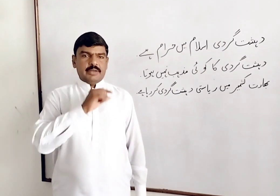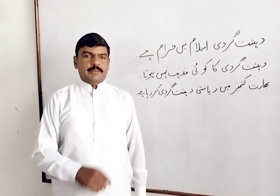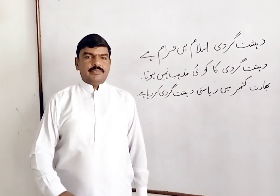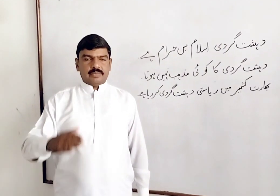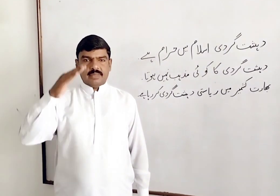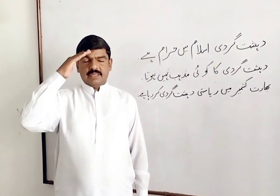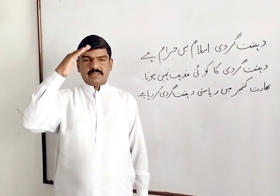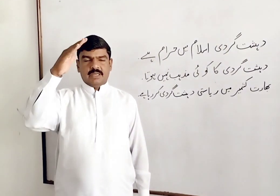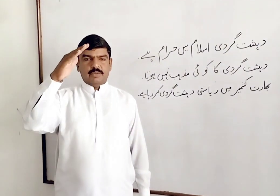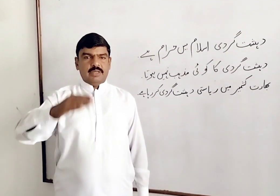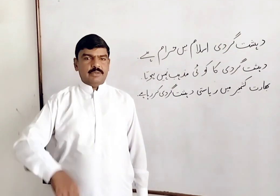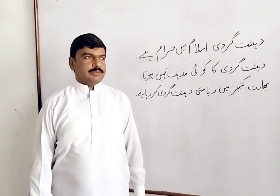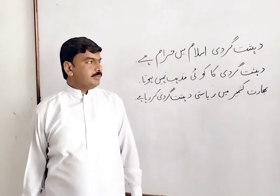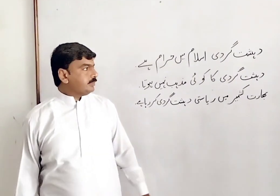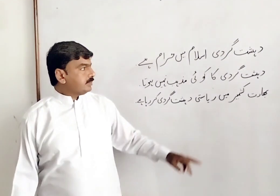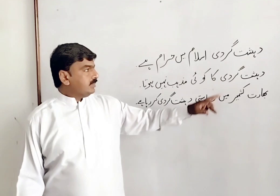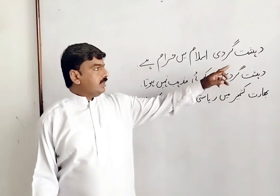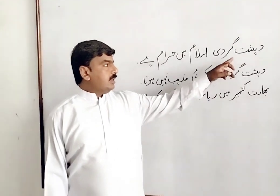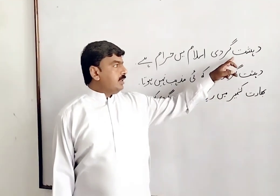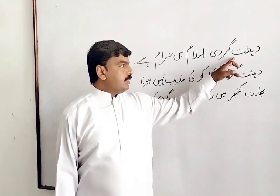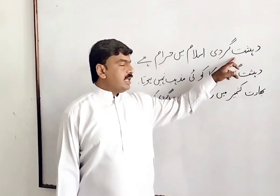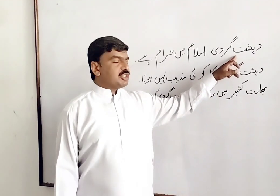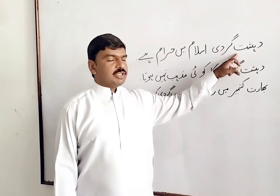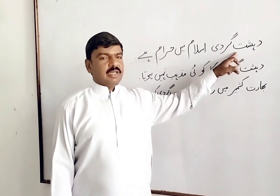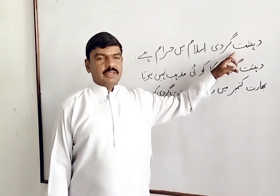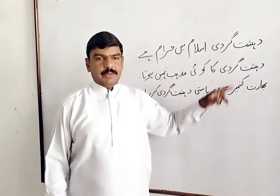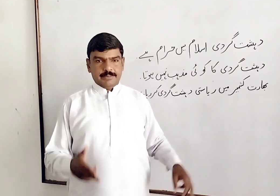बिस्मिल्लाहिर्रहमानिर्रहीम। अस्सलामु अलैकुम। दहशतगर्दी